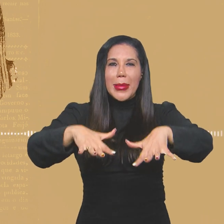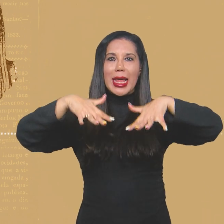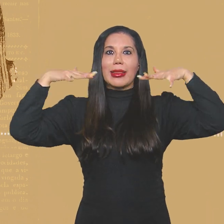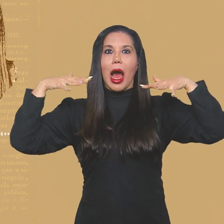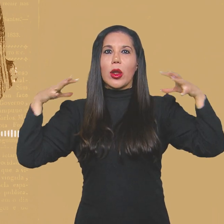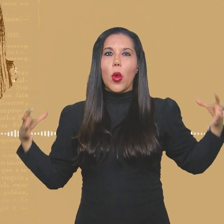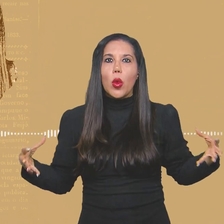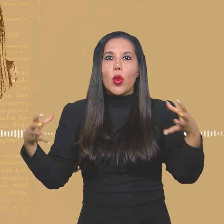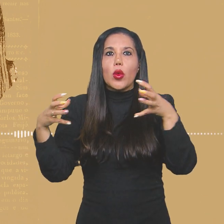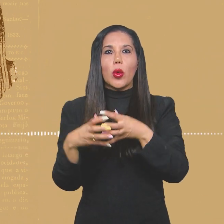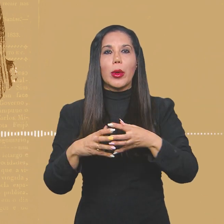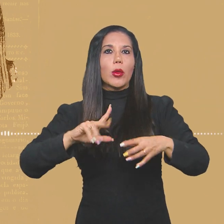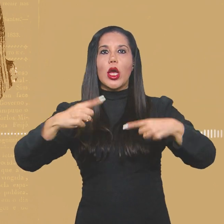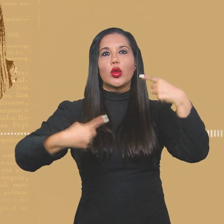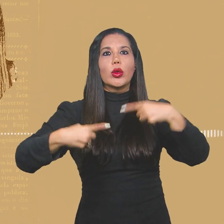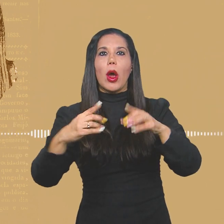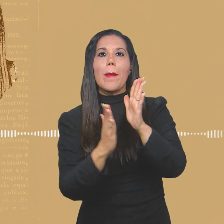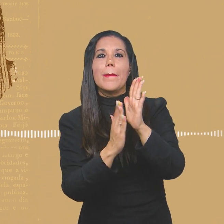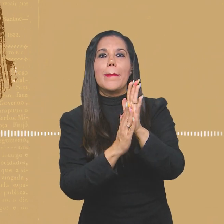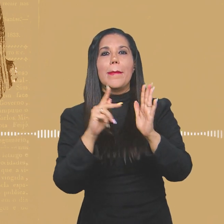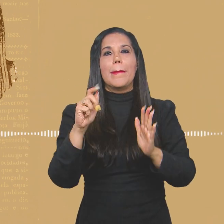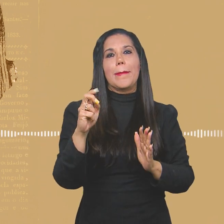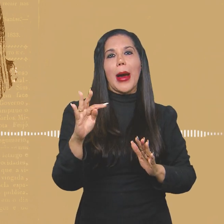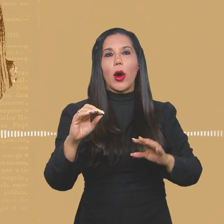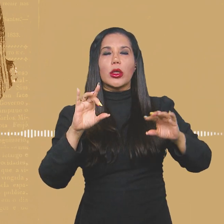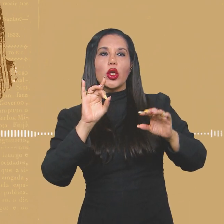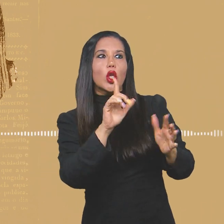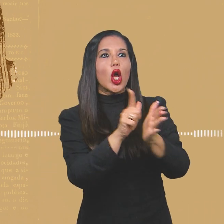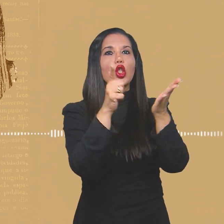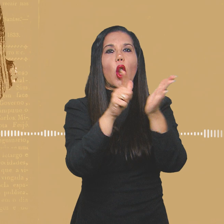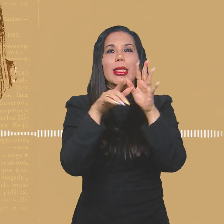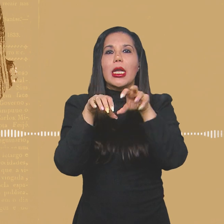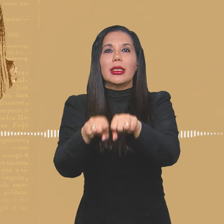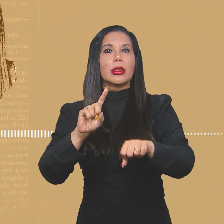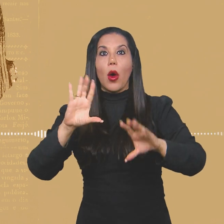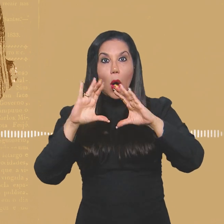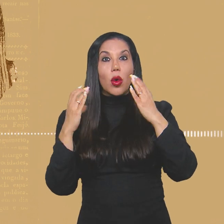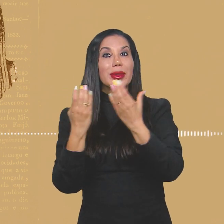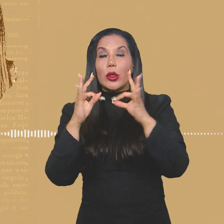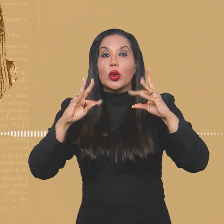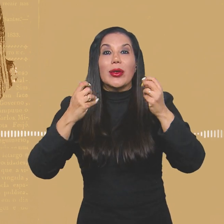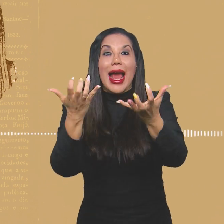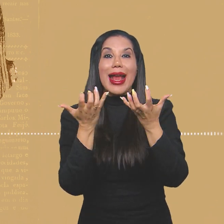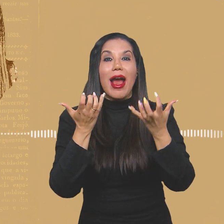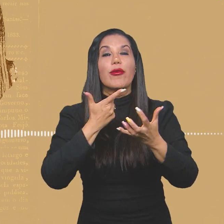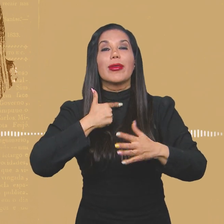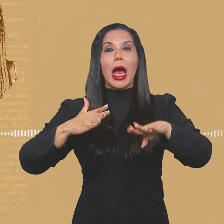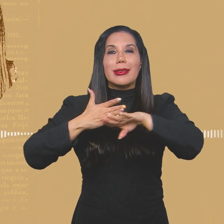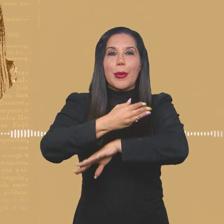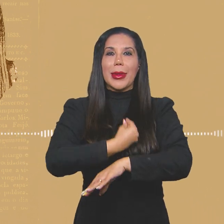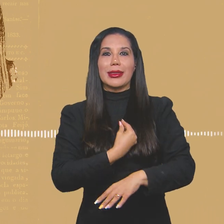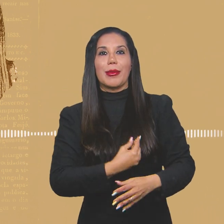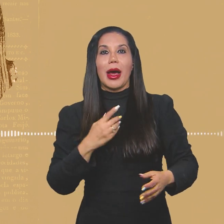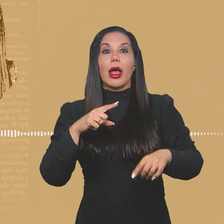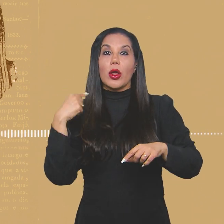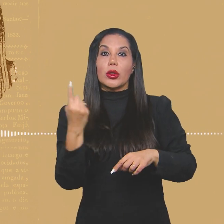plenárias. Não era uma discussão de pauta entre jornalistas. Era uma comunidade toda querendo participar. Então nós não